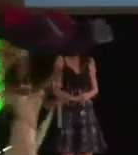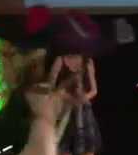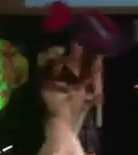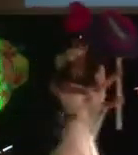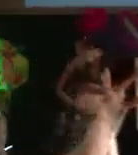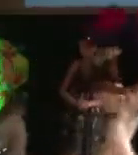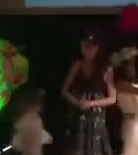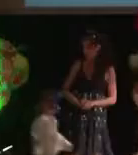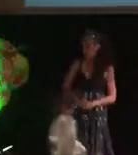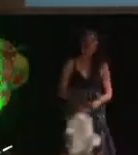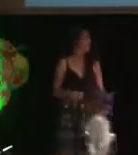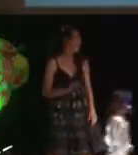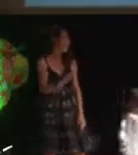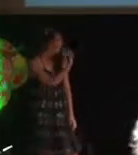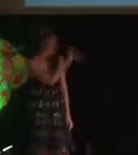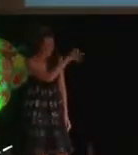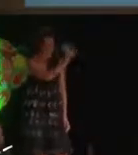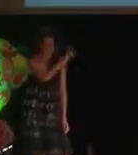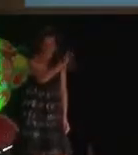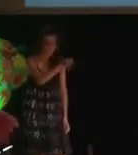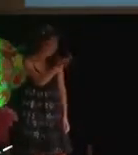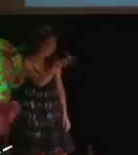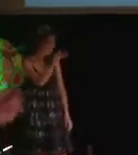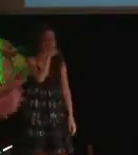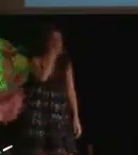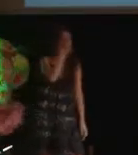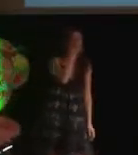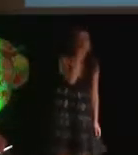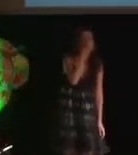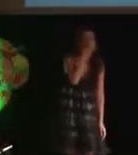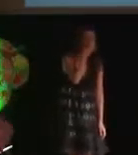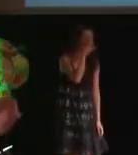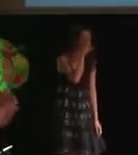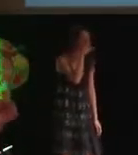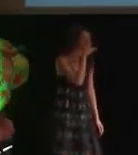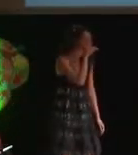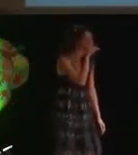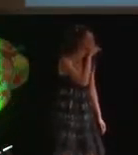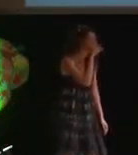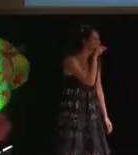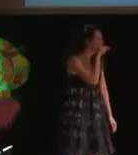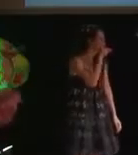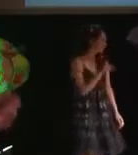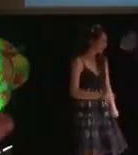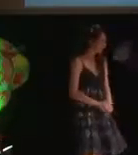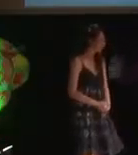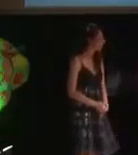Des oiseaux? Oui, des oiseaux. Avec leur petit